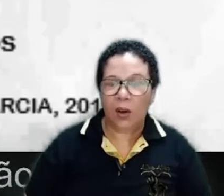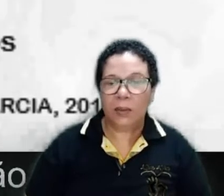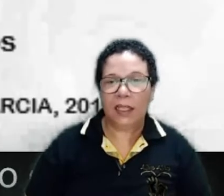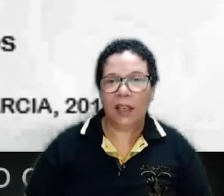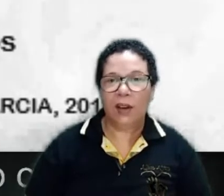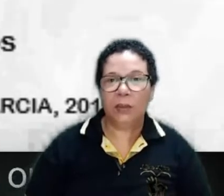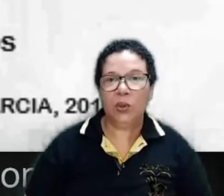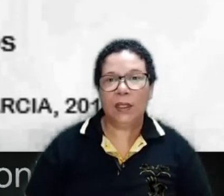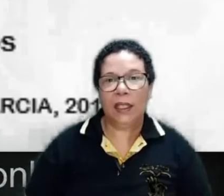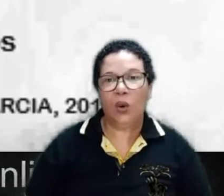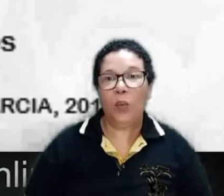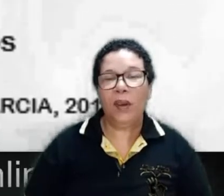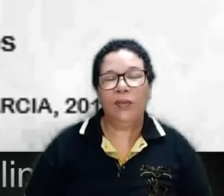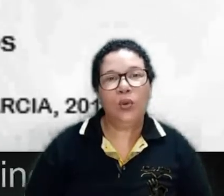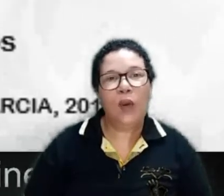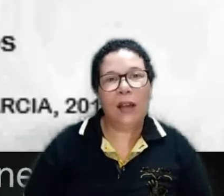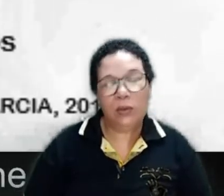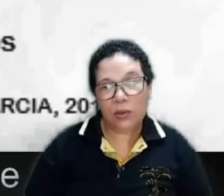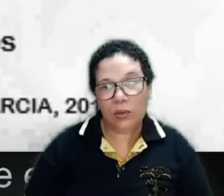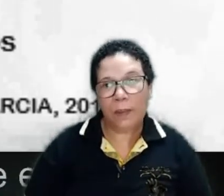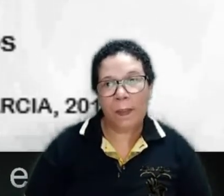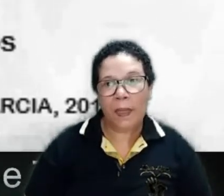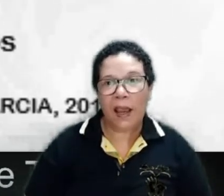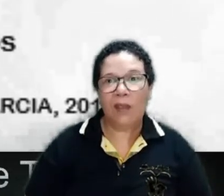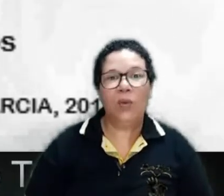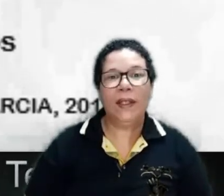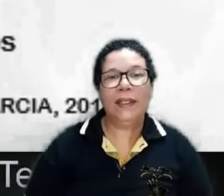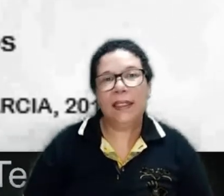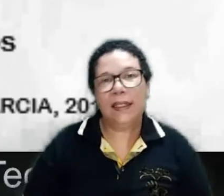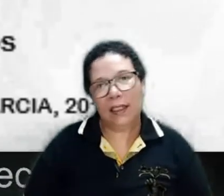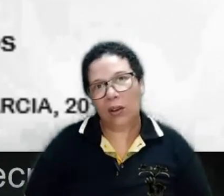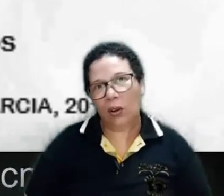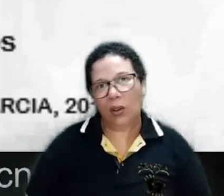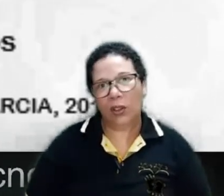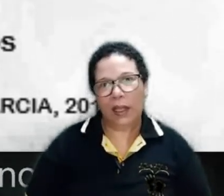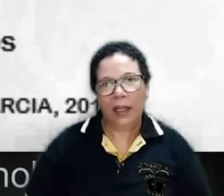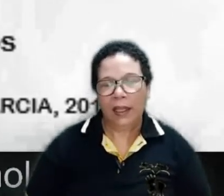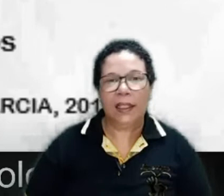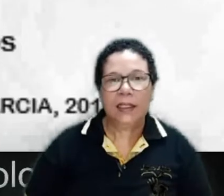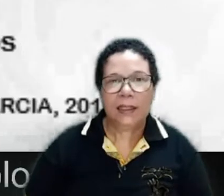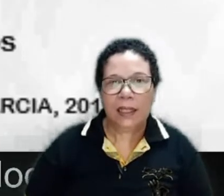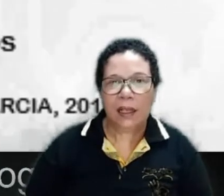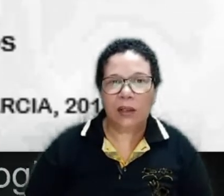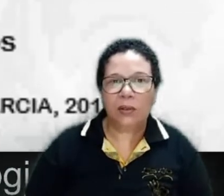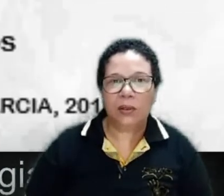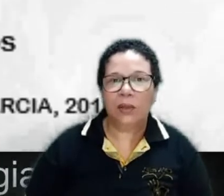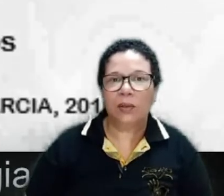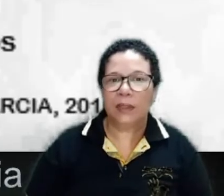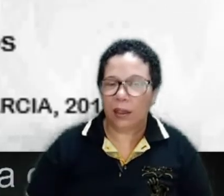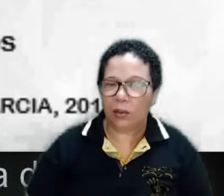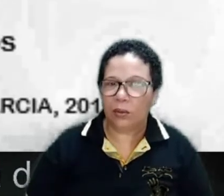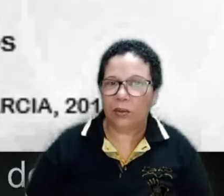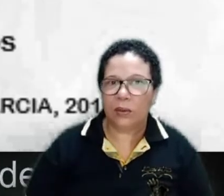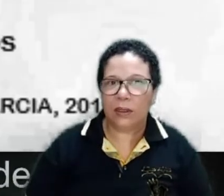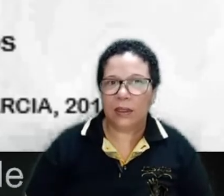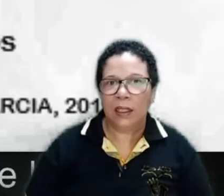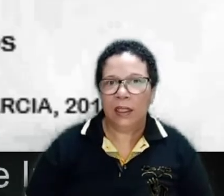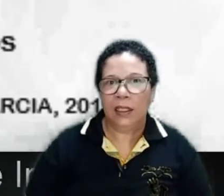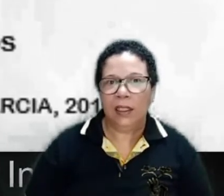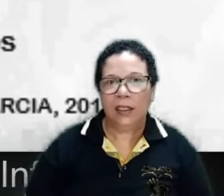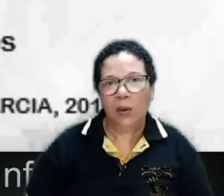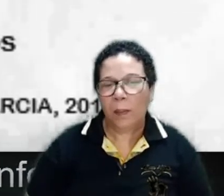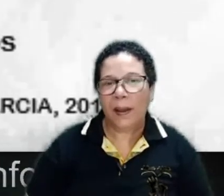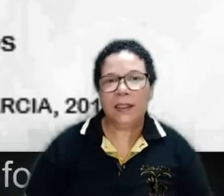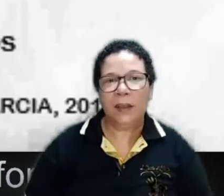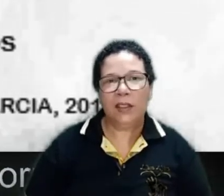Aí, observamos o quê? O perfil do aluno, a fluência tecnológica, quem são os alunos.